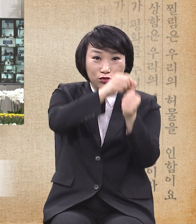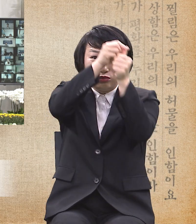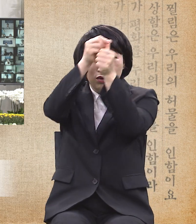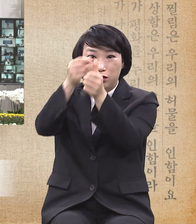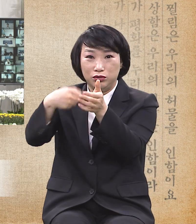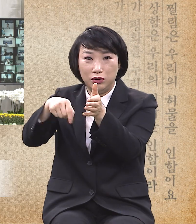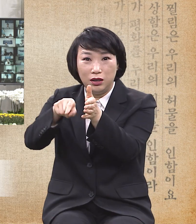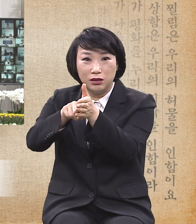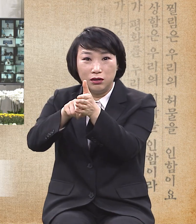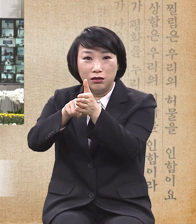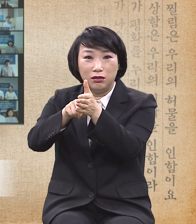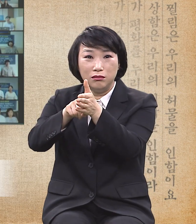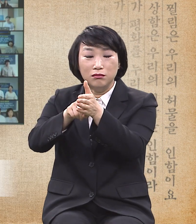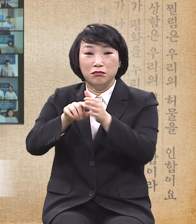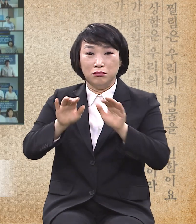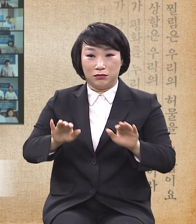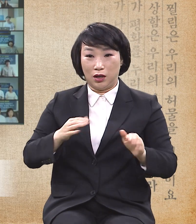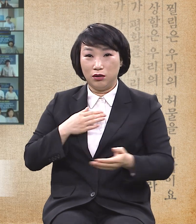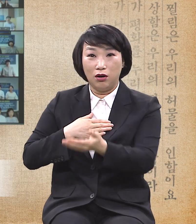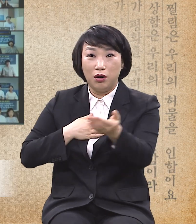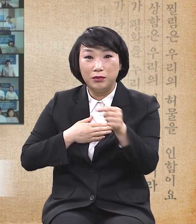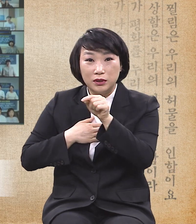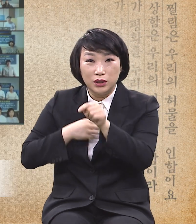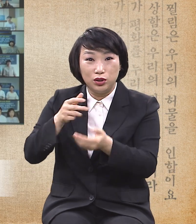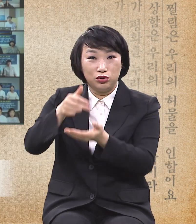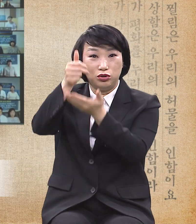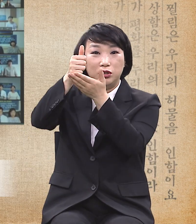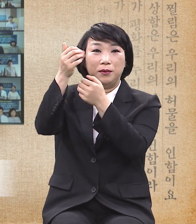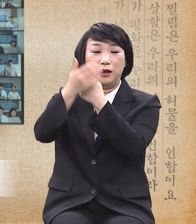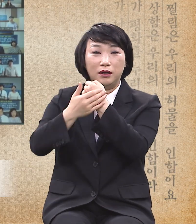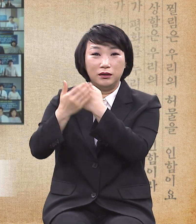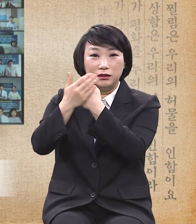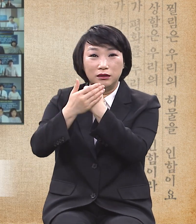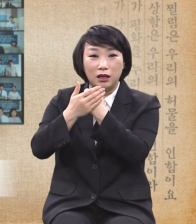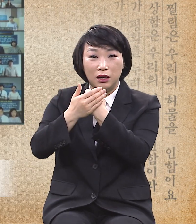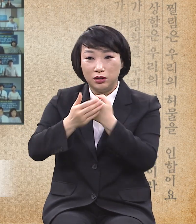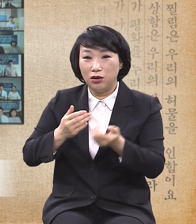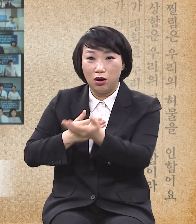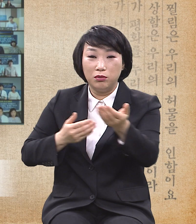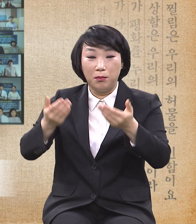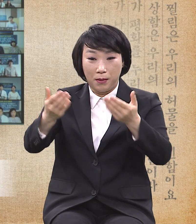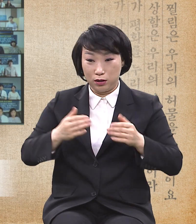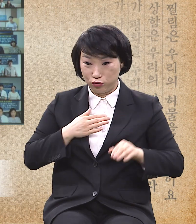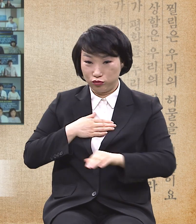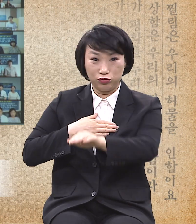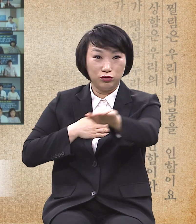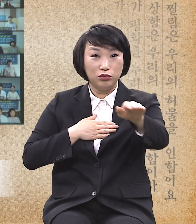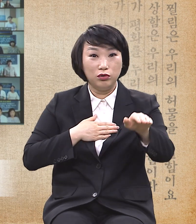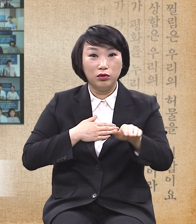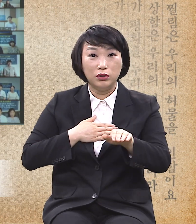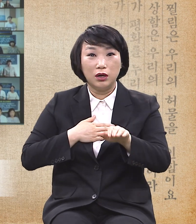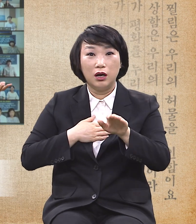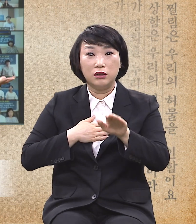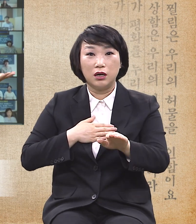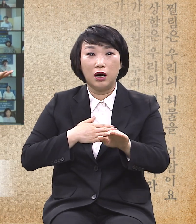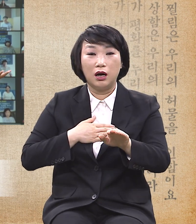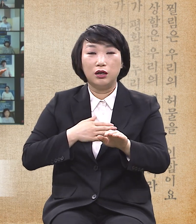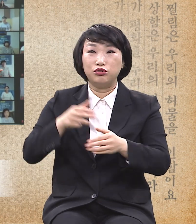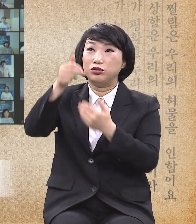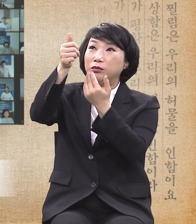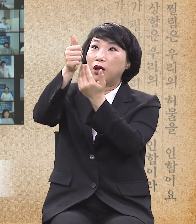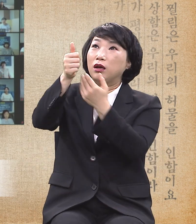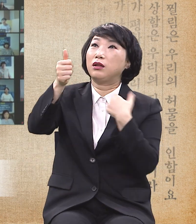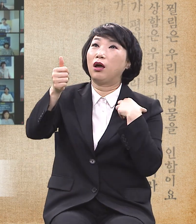구원하시려고. 그런데 그 은혜 받은 사람이 그